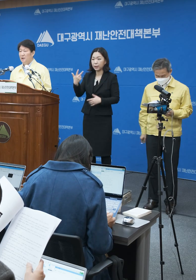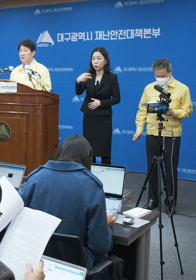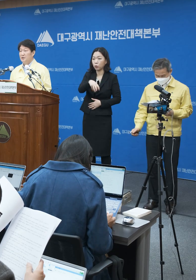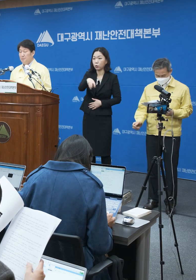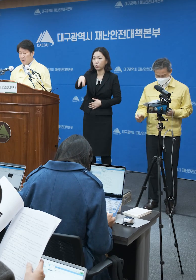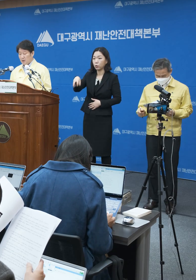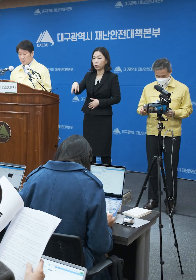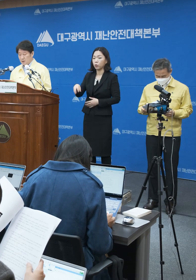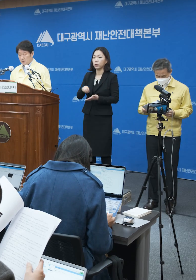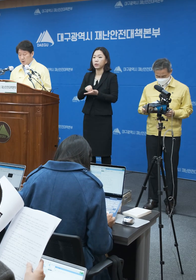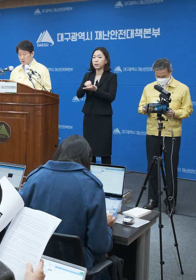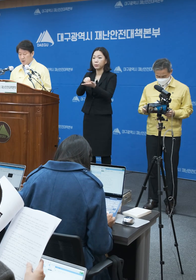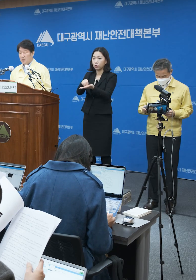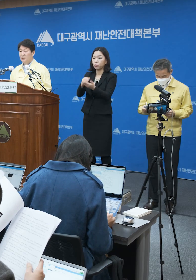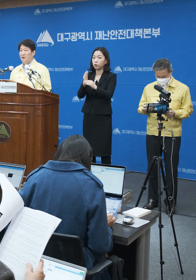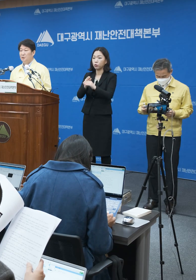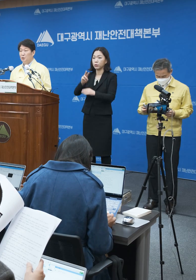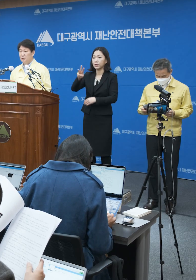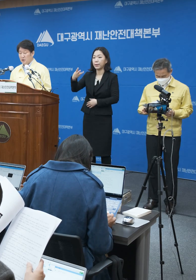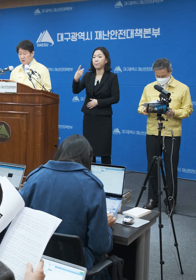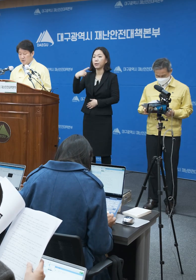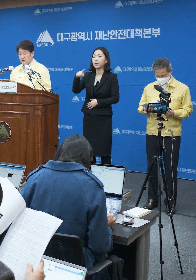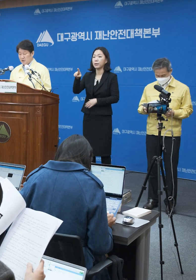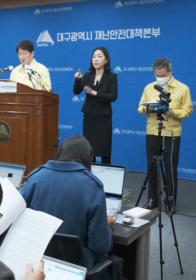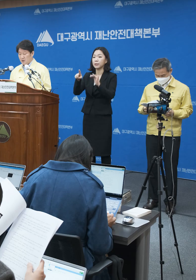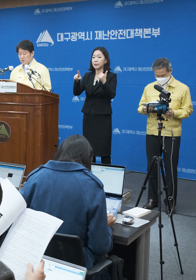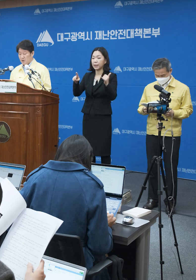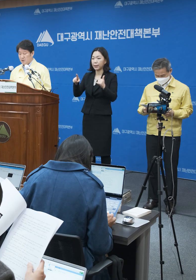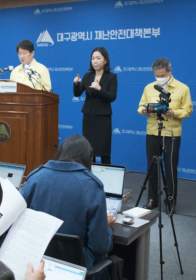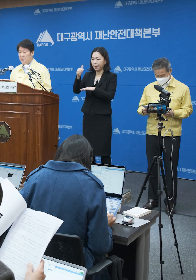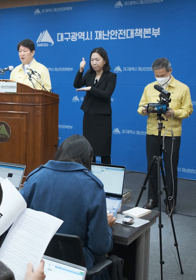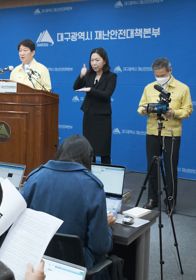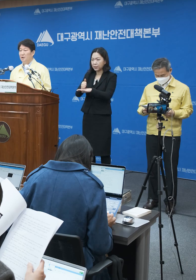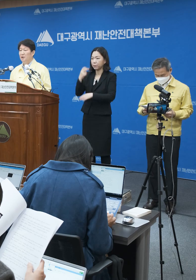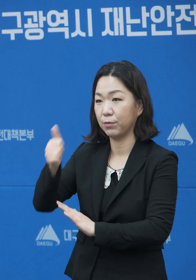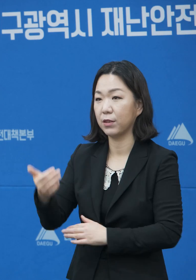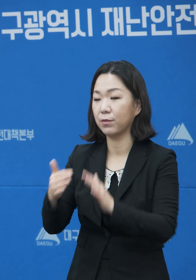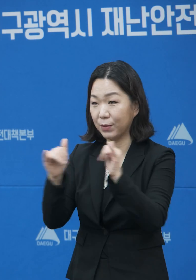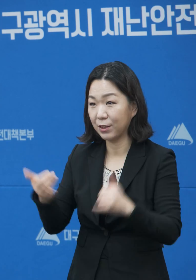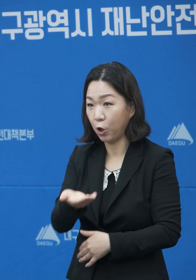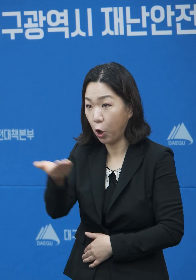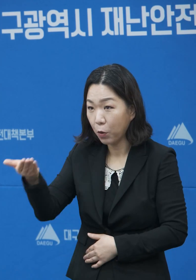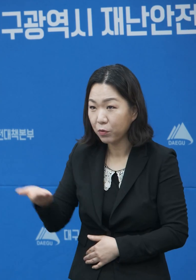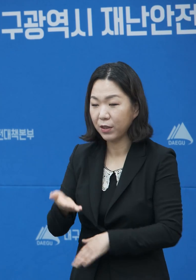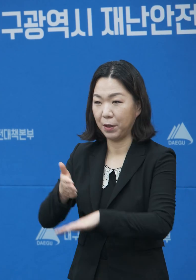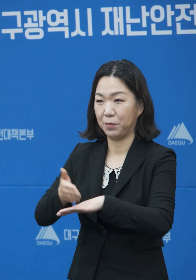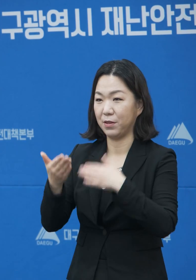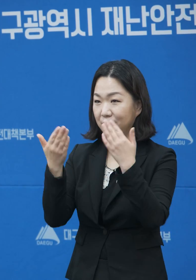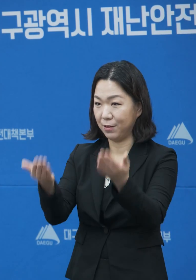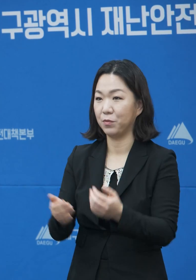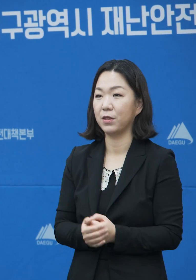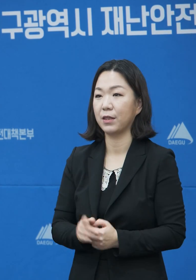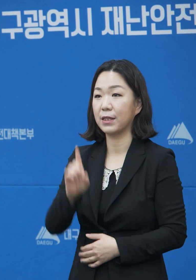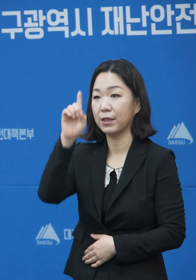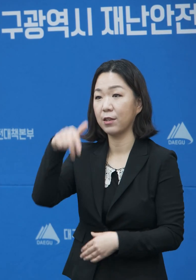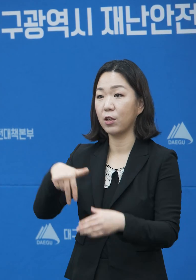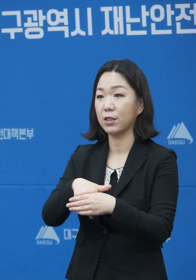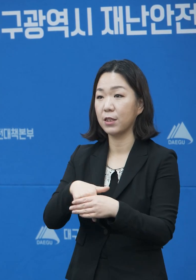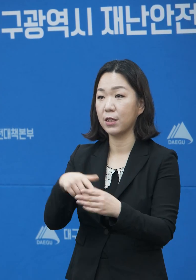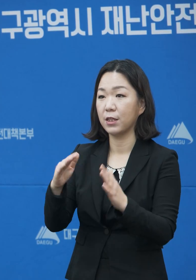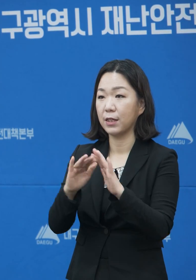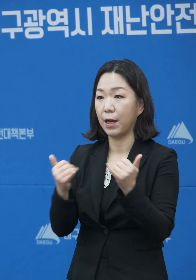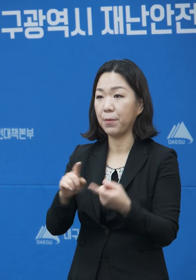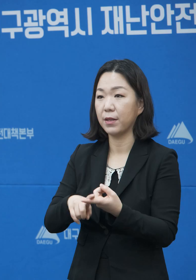중인 301명이 폐소 전 진단검사를 실시하여 신천지 교인들에 대한